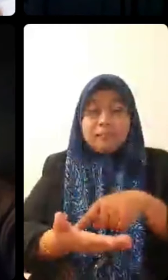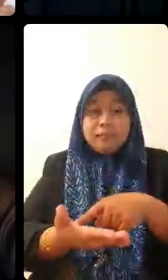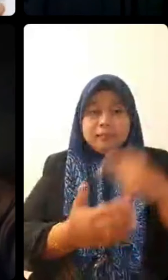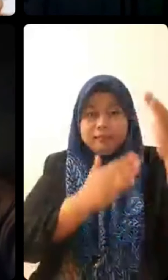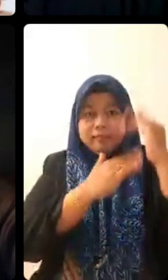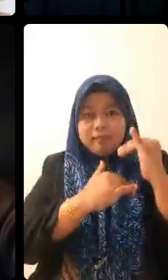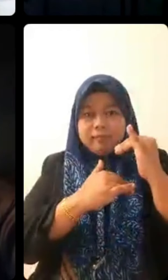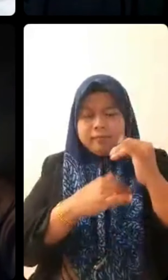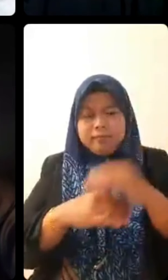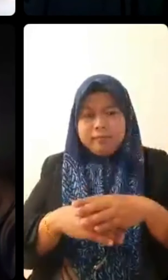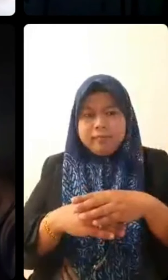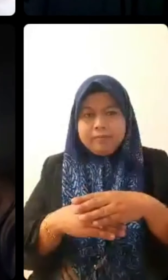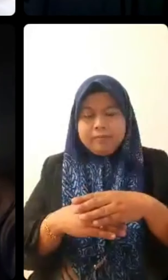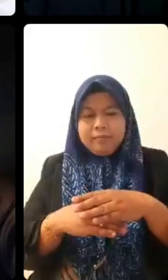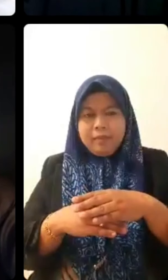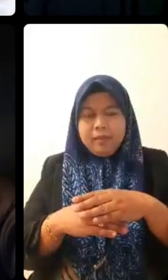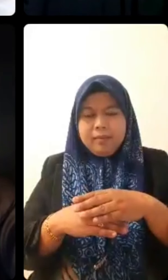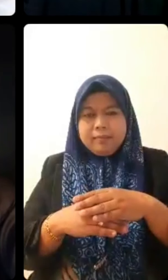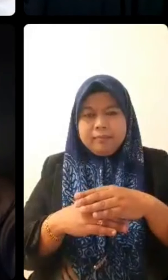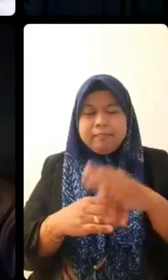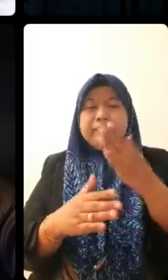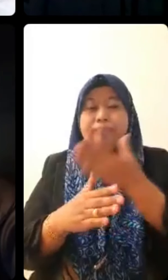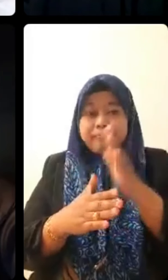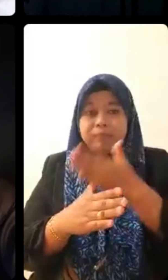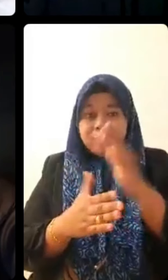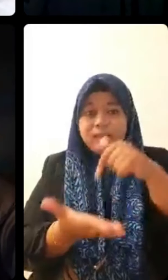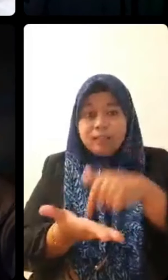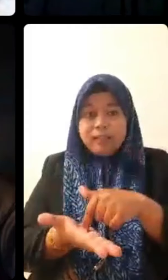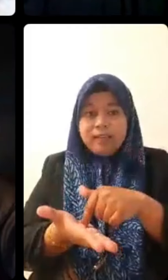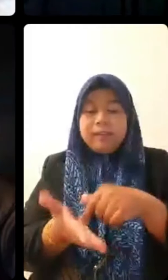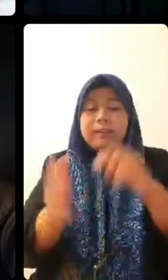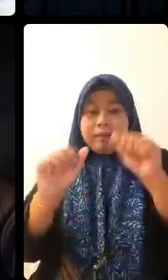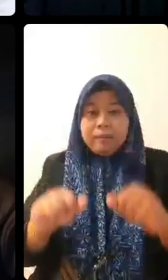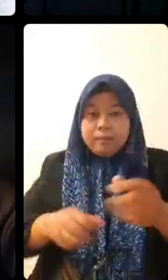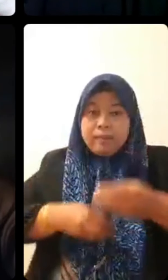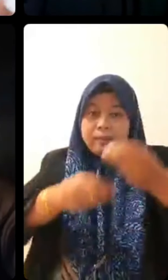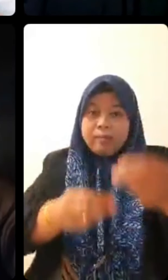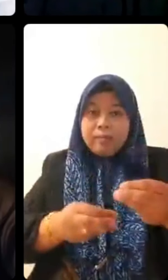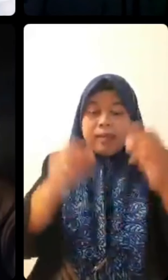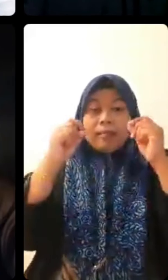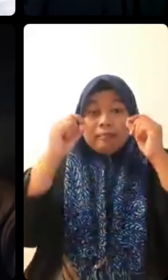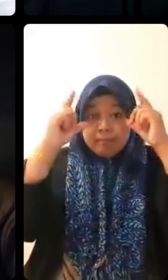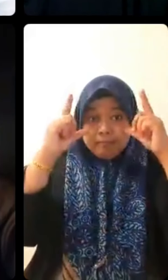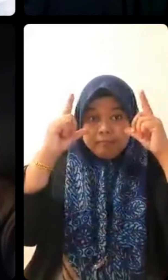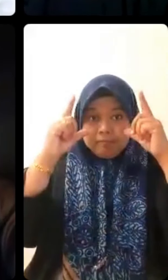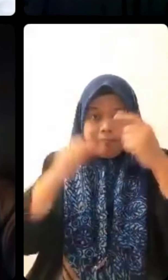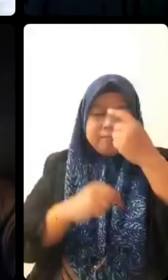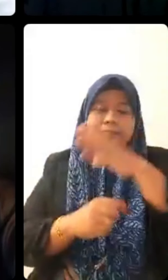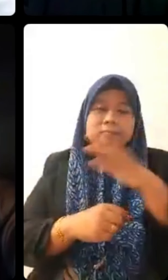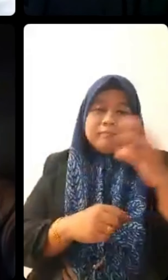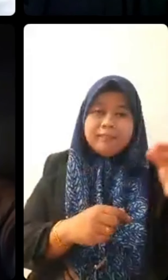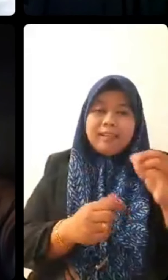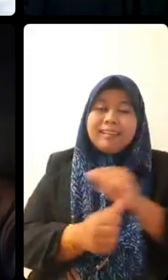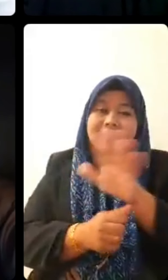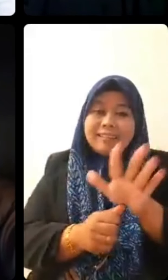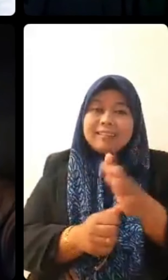ini sedikit sebanyak dapat memberi kesedaran dan impak yang positif kepada